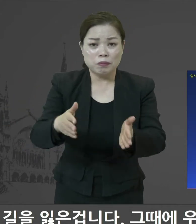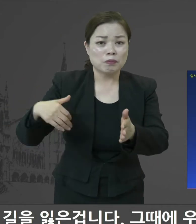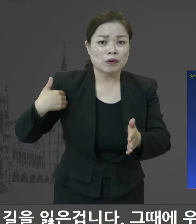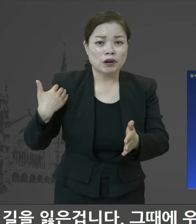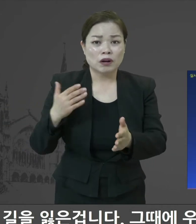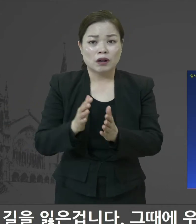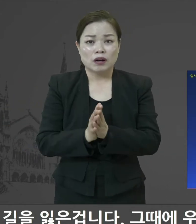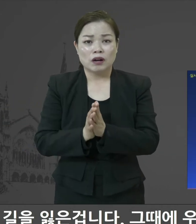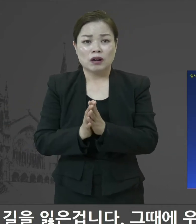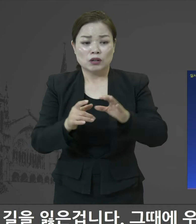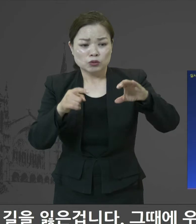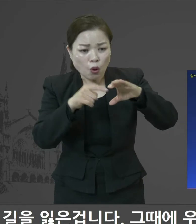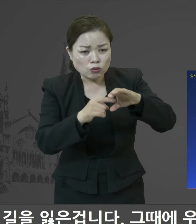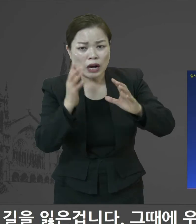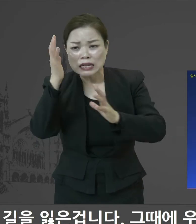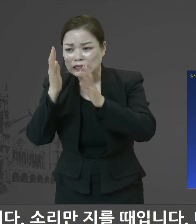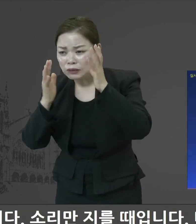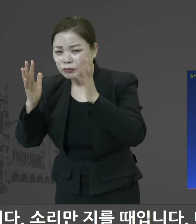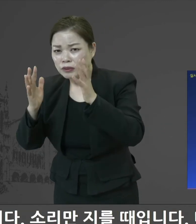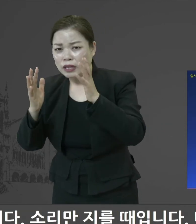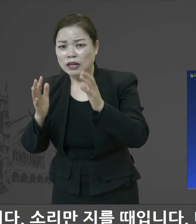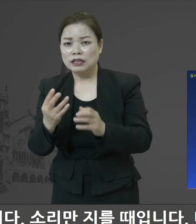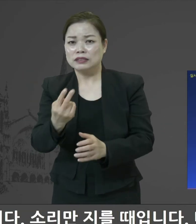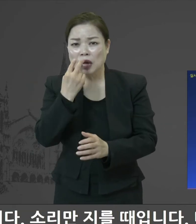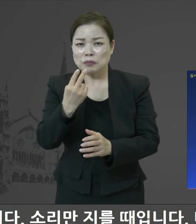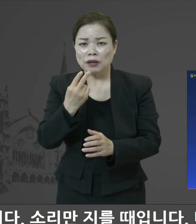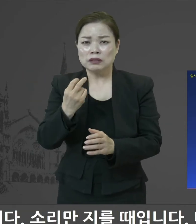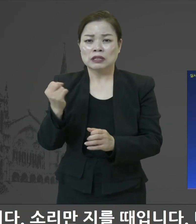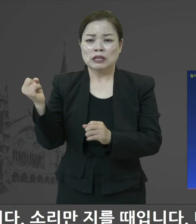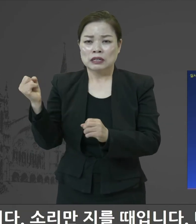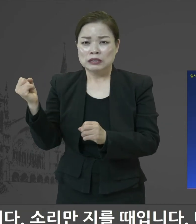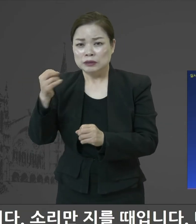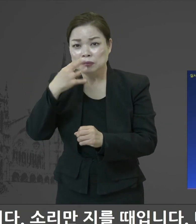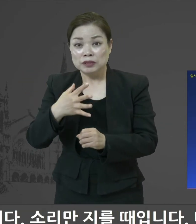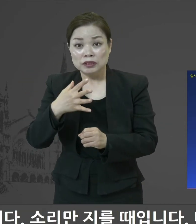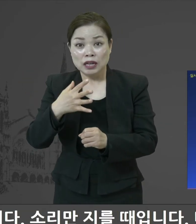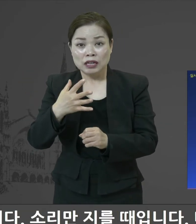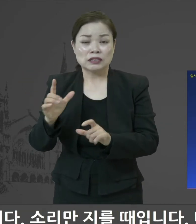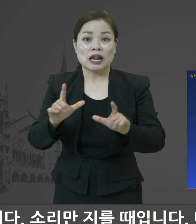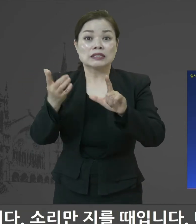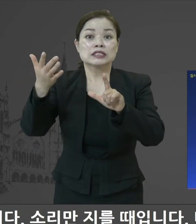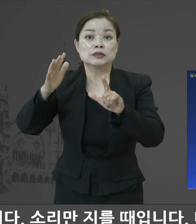숲을 그냥 늘 다니면서 목숨을 구걸해야 했죠. 그런데 그때 누가 나타납니까?